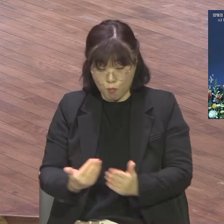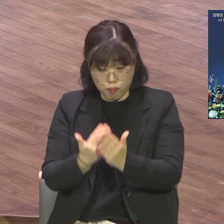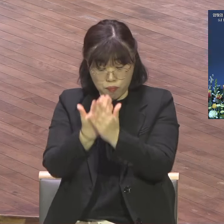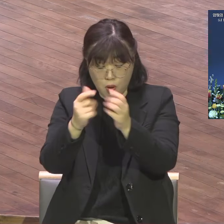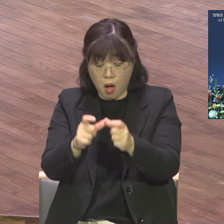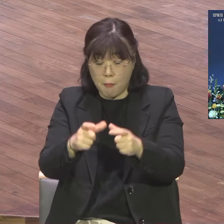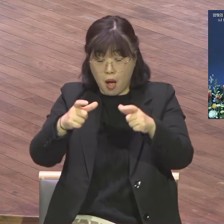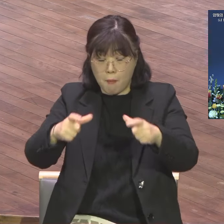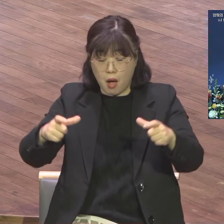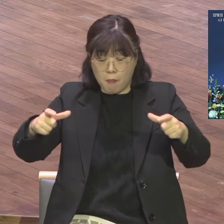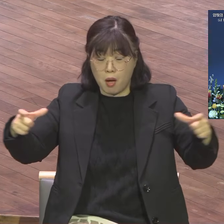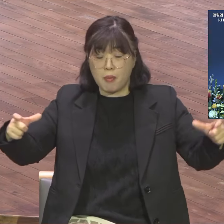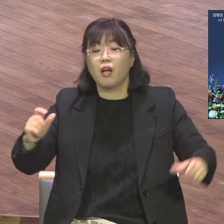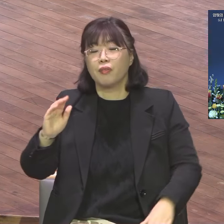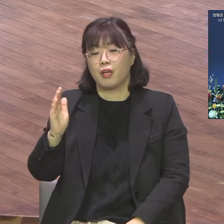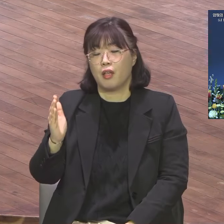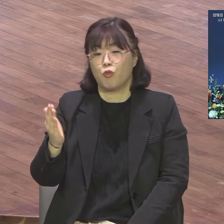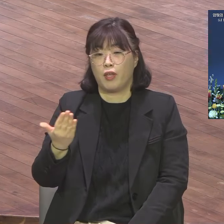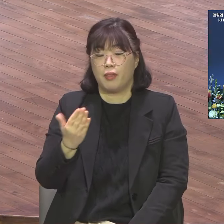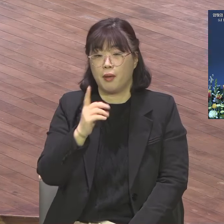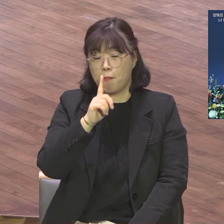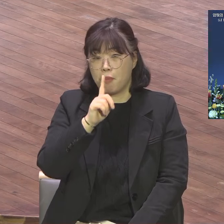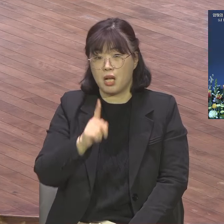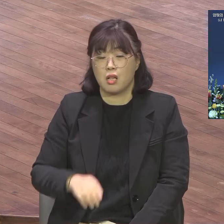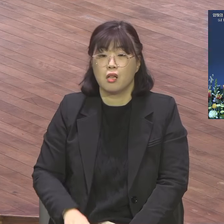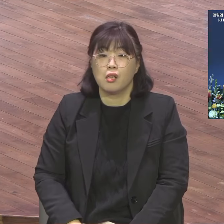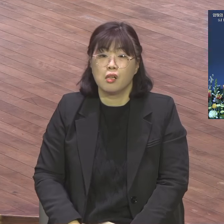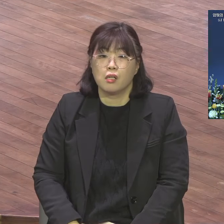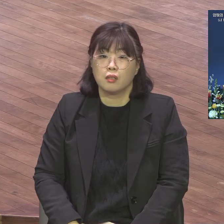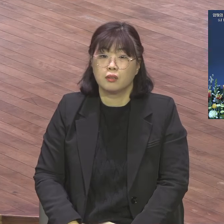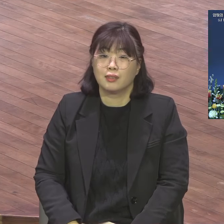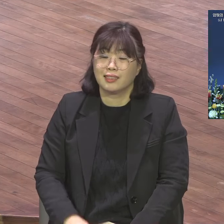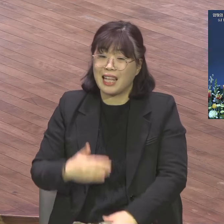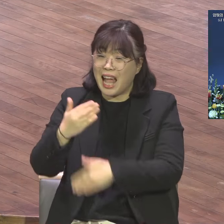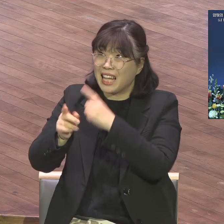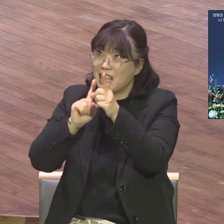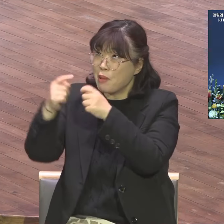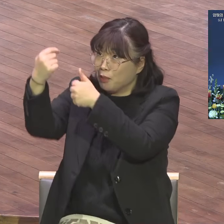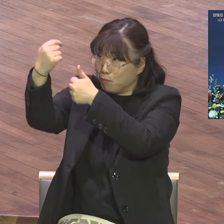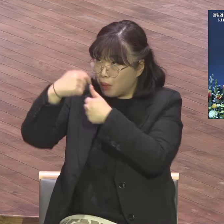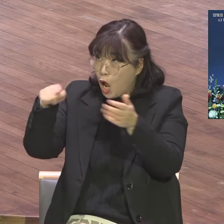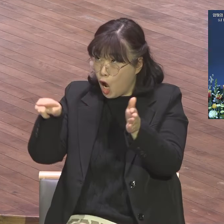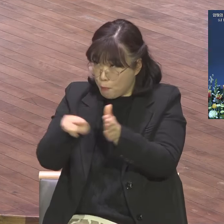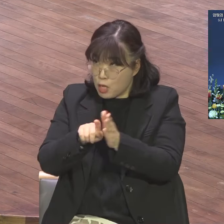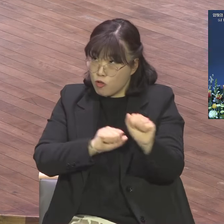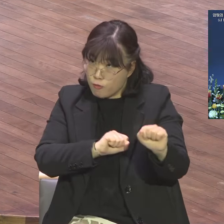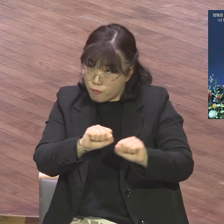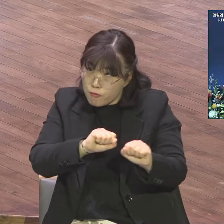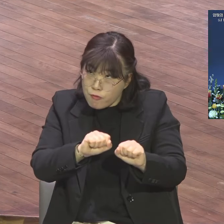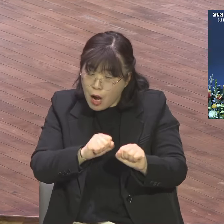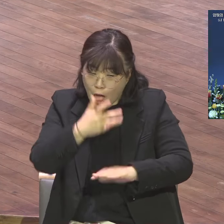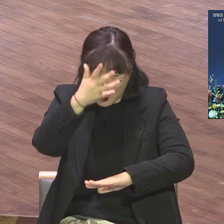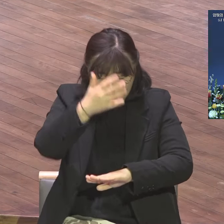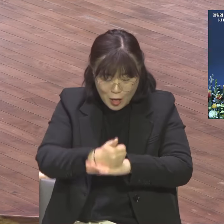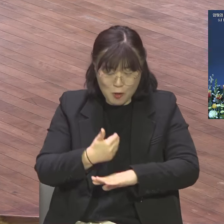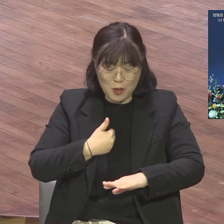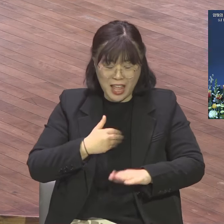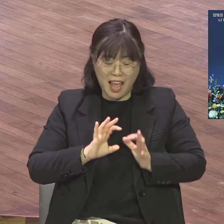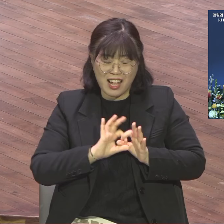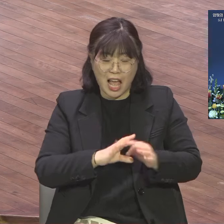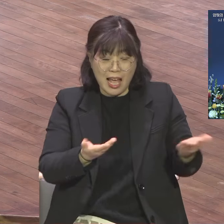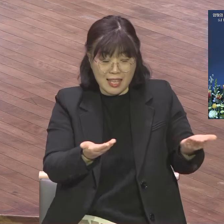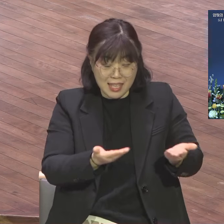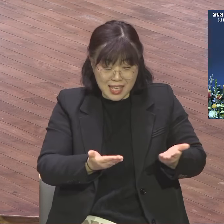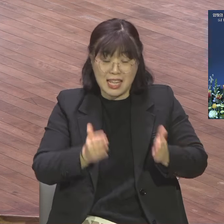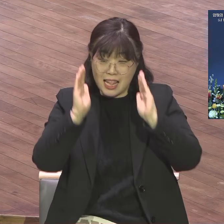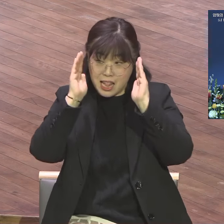번성한다. 언약 붙잡고 도전하면 생명의 장막터, 학업의 장막터, 생업의 장막터 넓어지면서 오늘